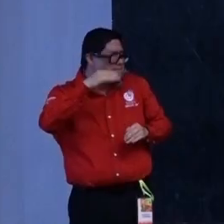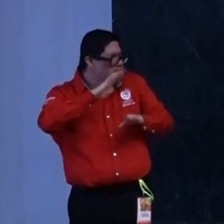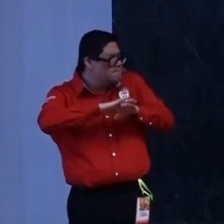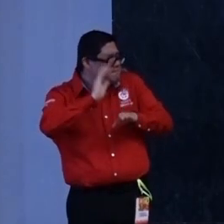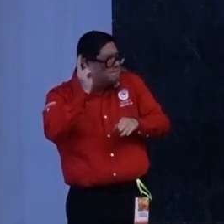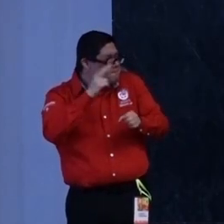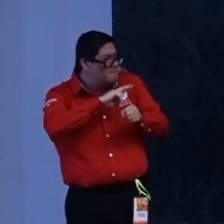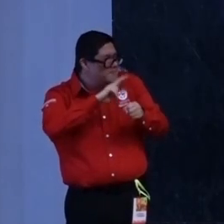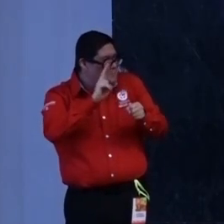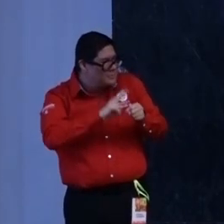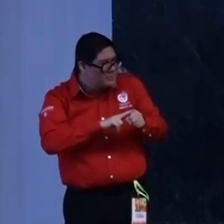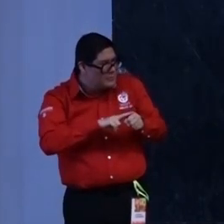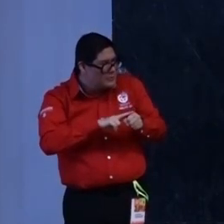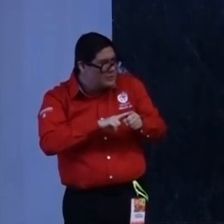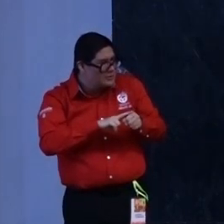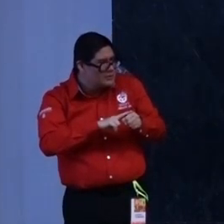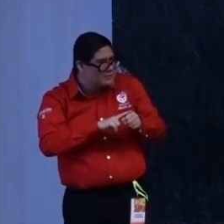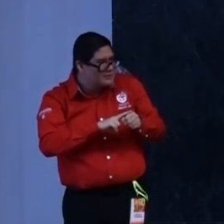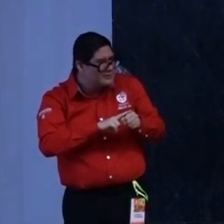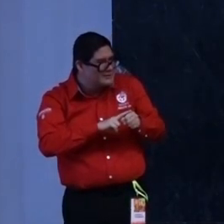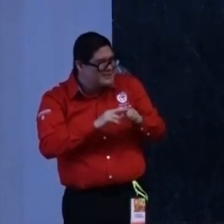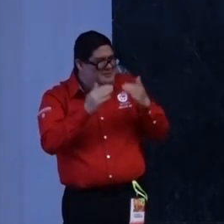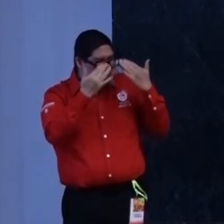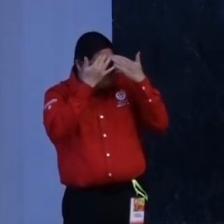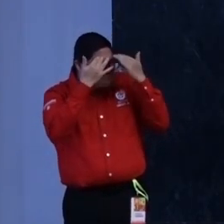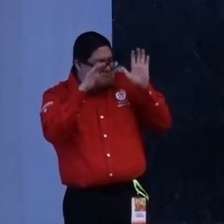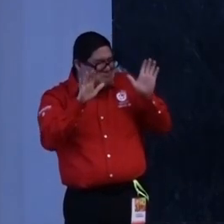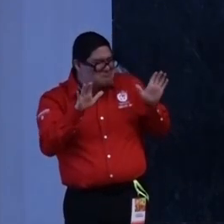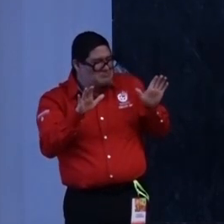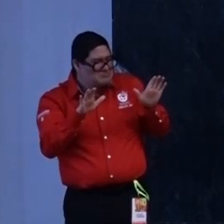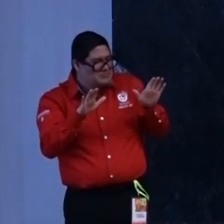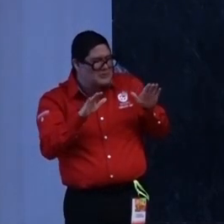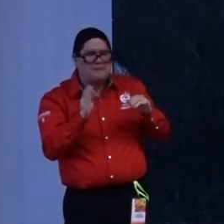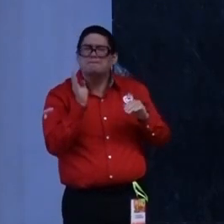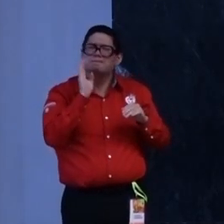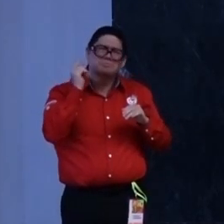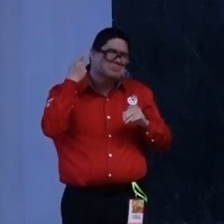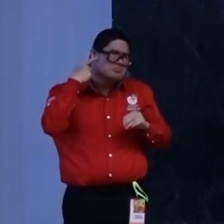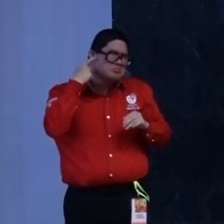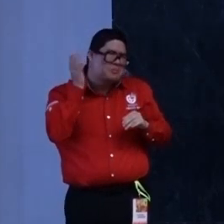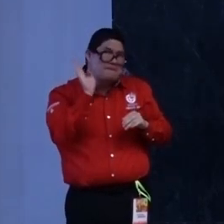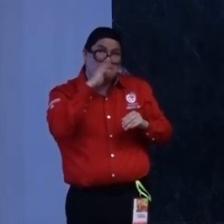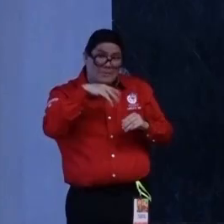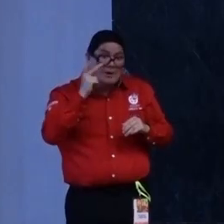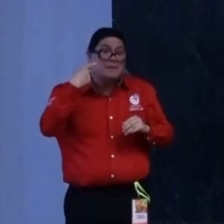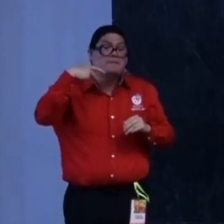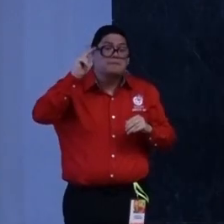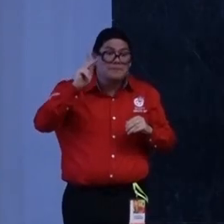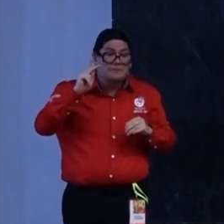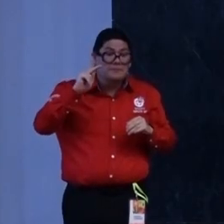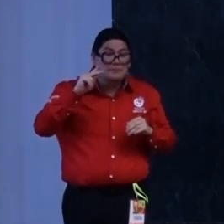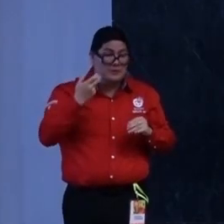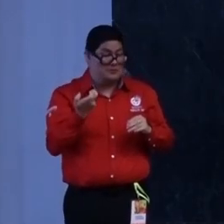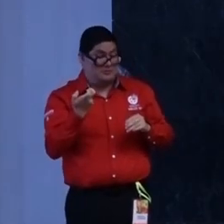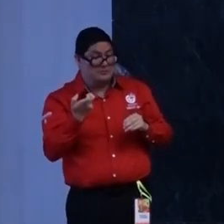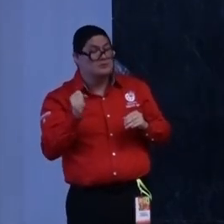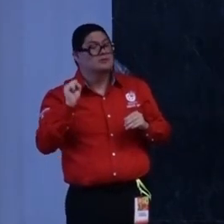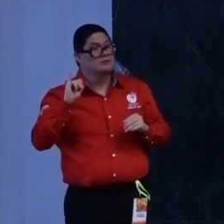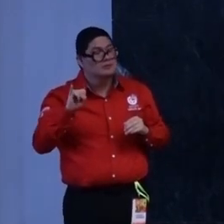normal. Y sé que suena un poco mal, pero pues sí, es lo que